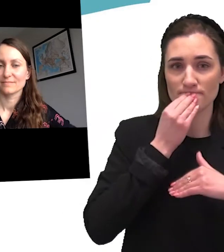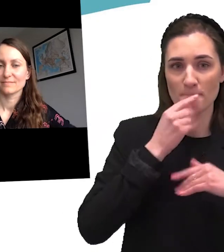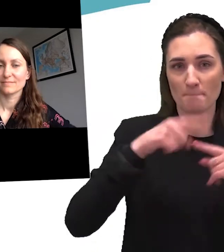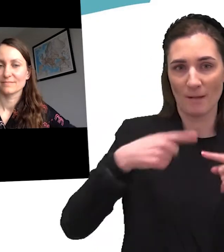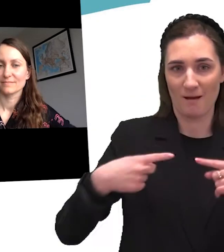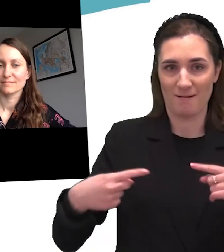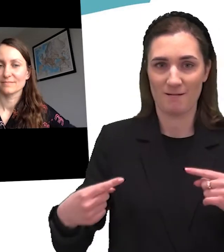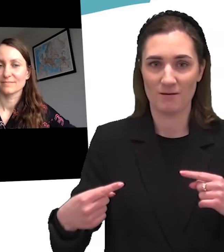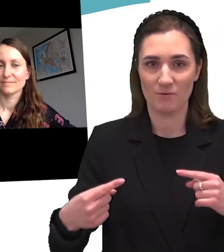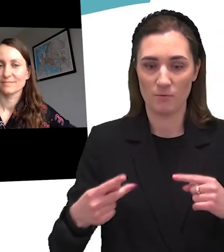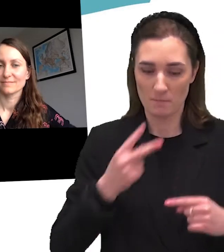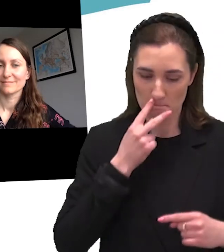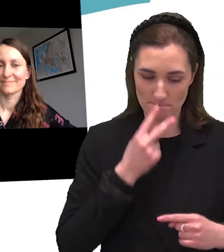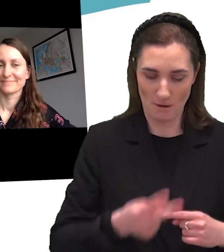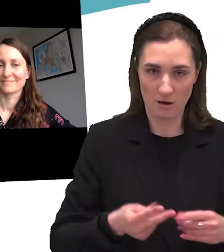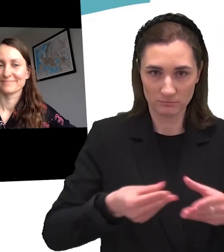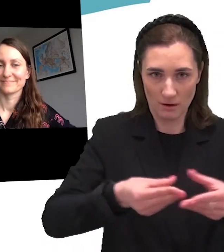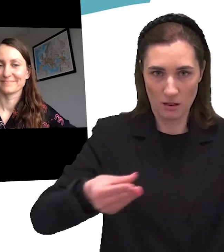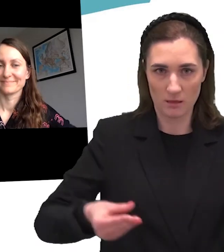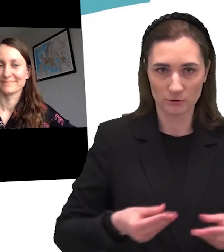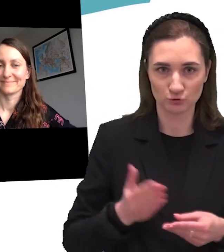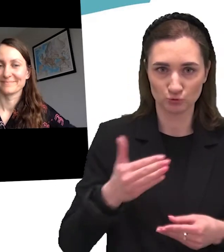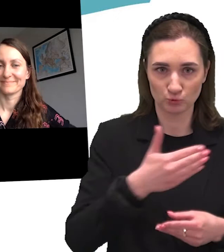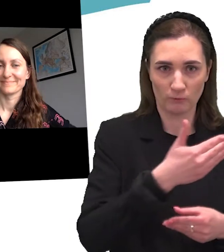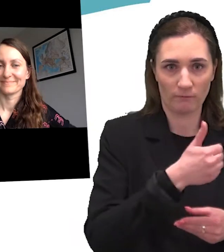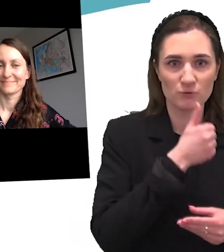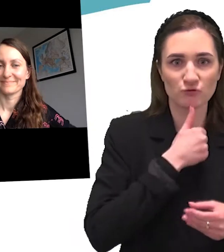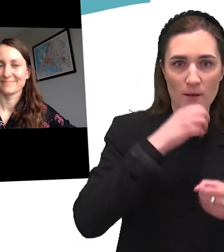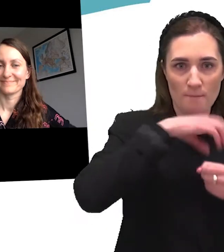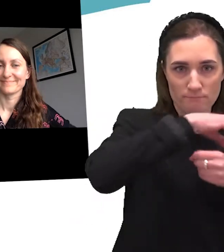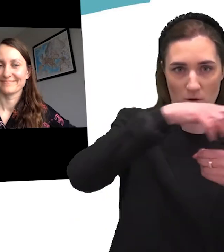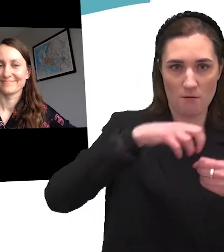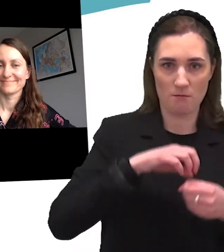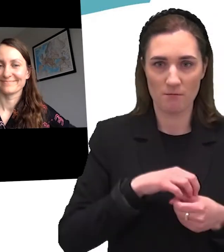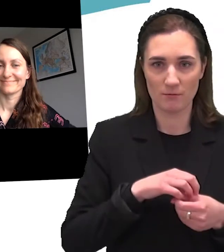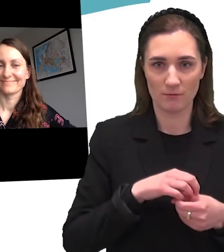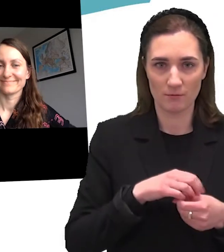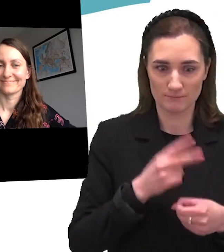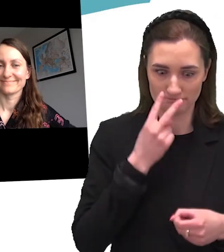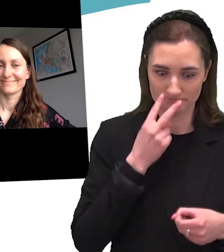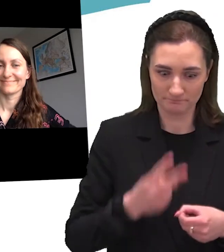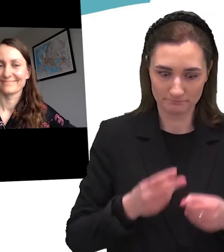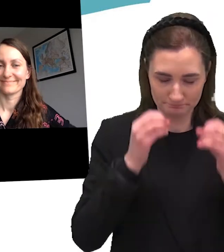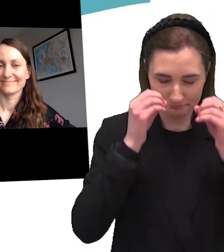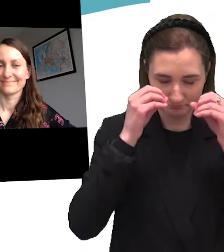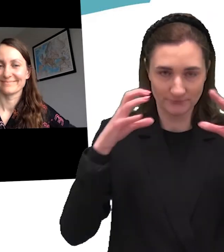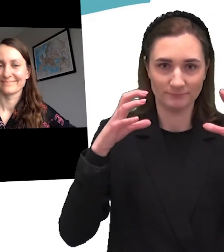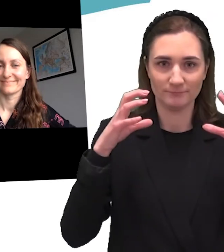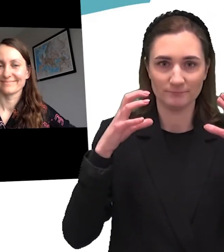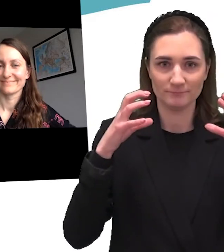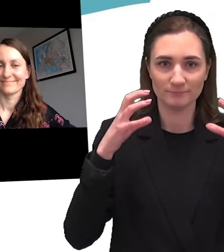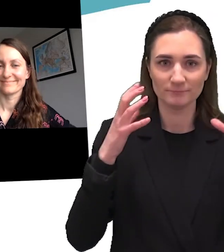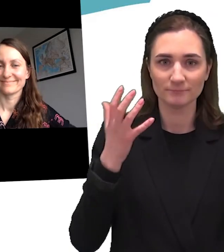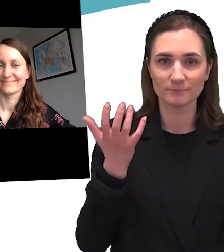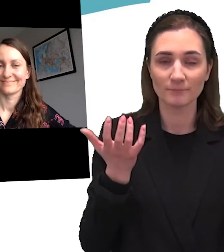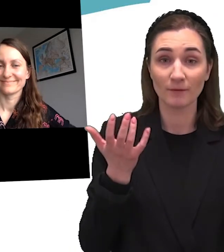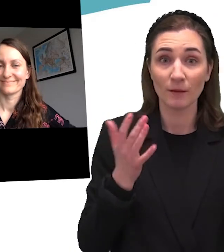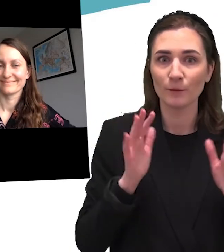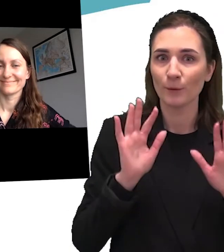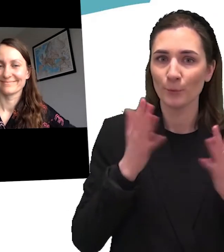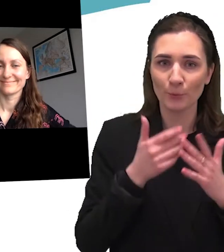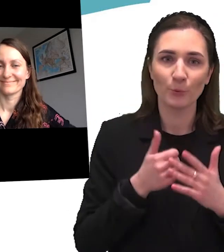visada vakare valgysiu makaronus ir prieš jį žuvis su brokoliais. Tai kas